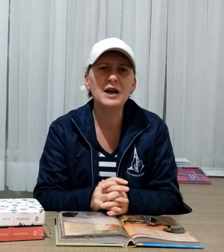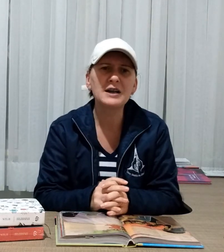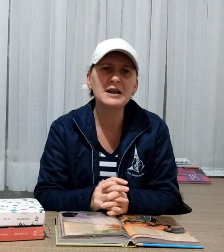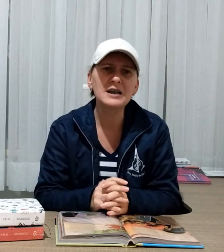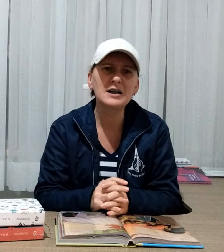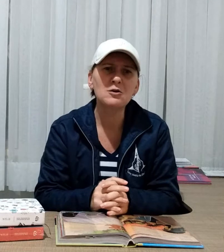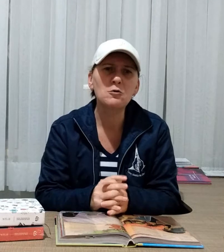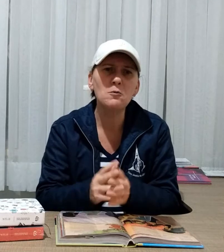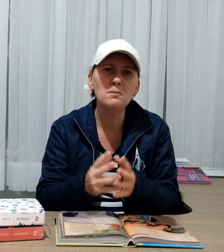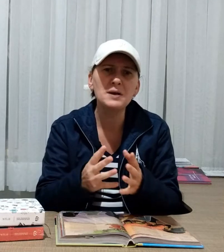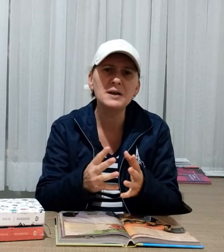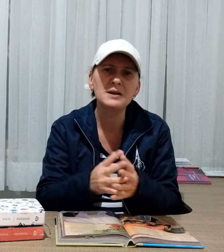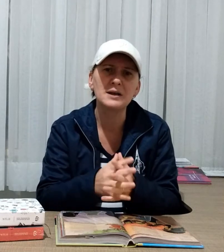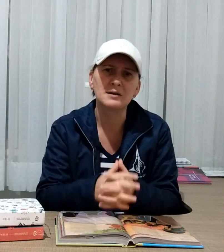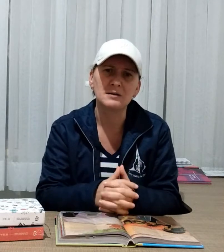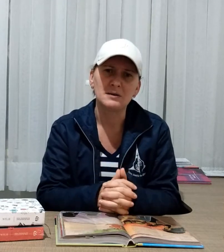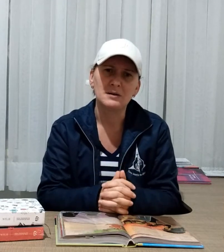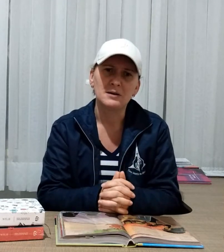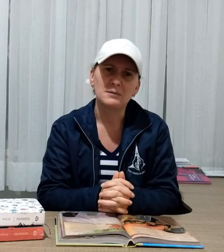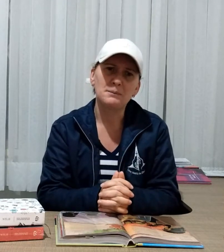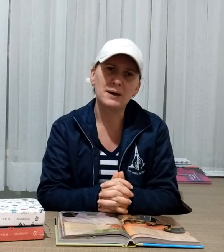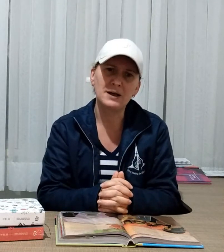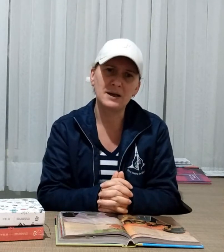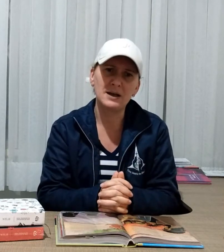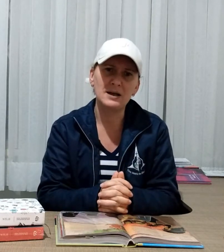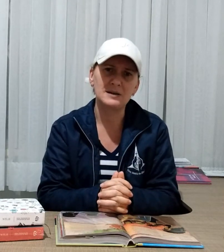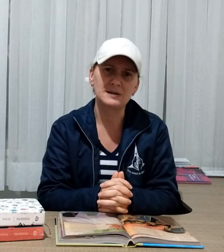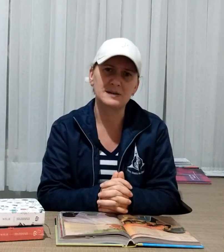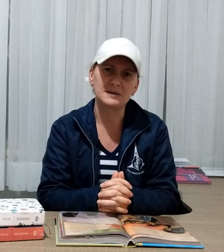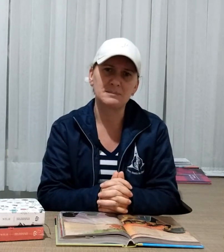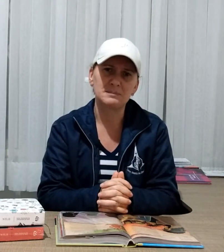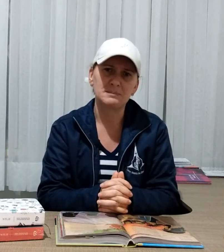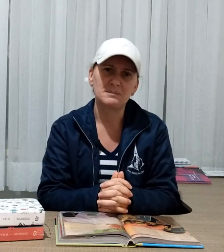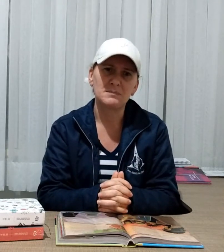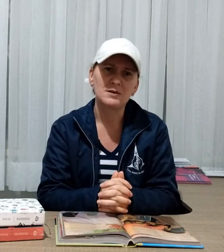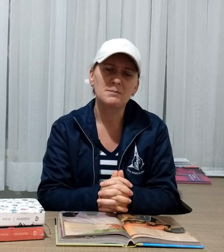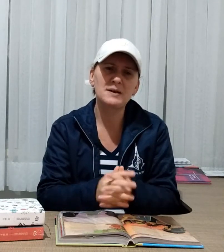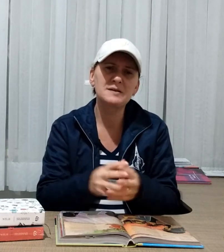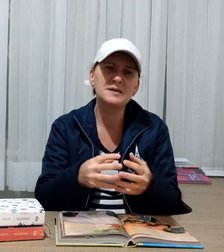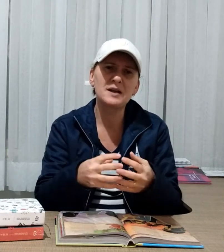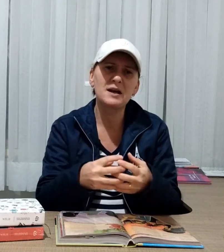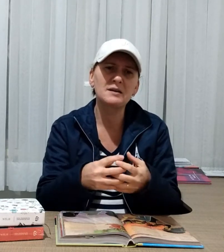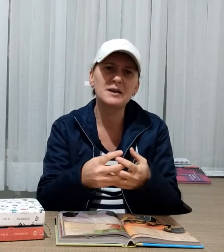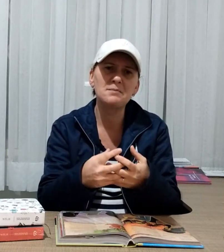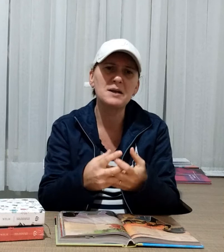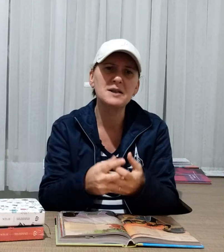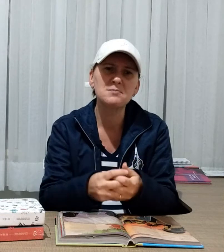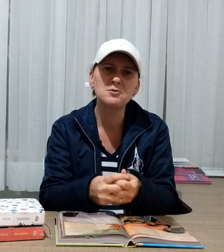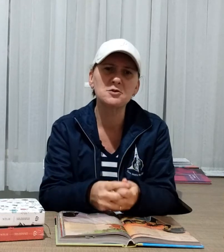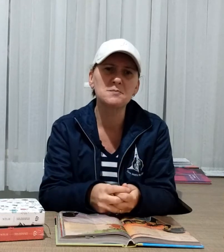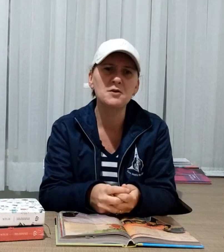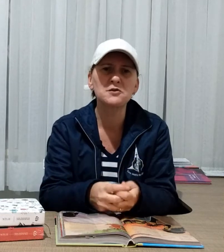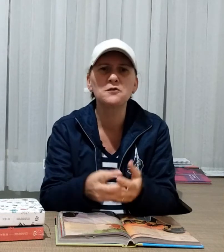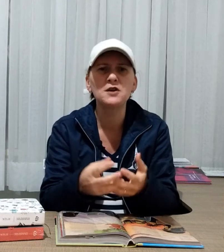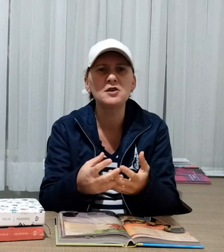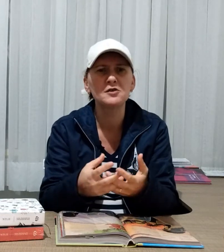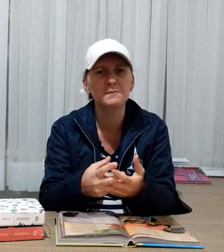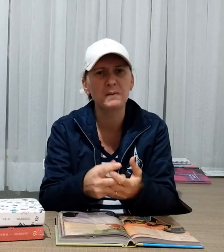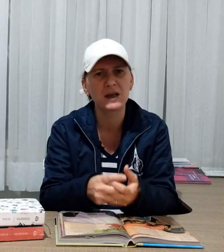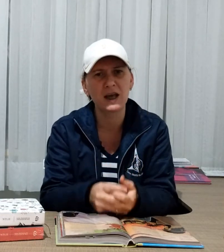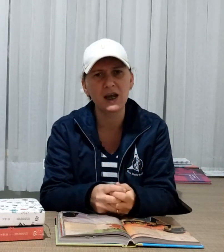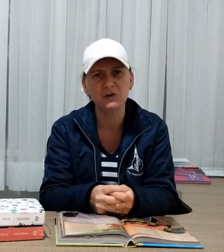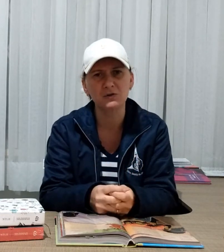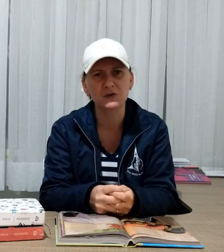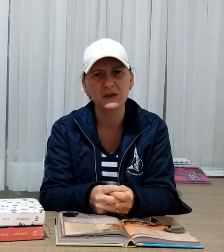Como daria comida para eles? Pensei até mesmo nos meus